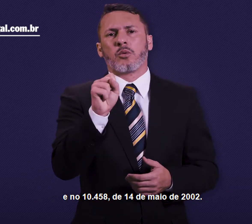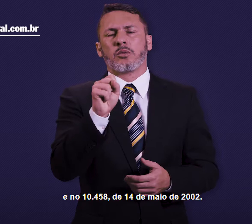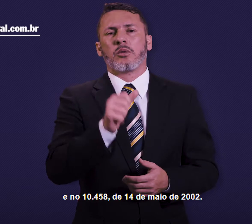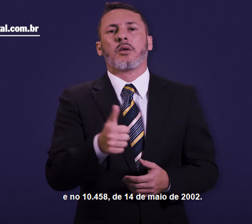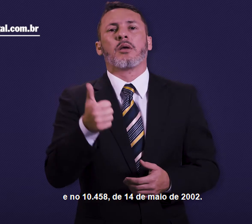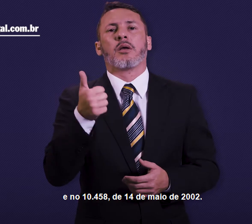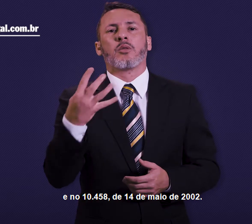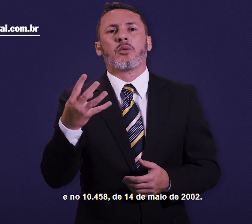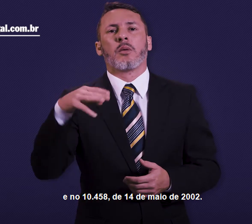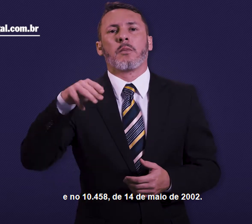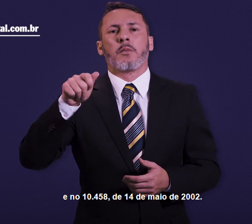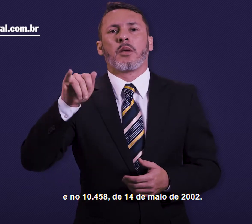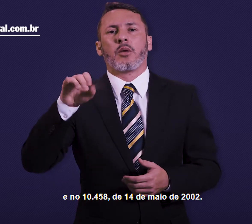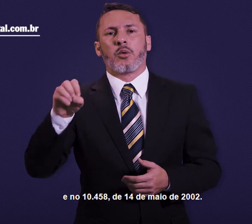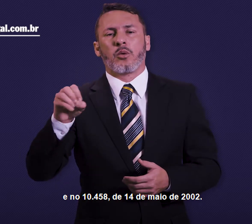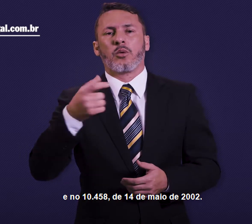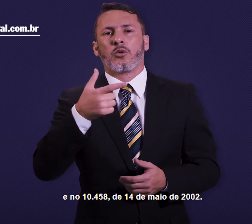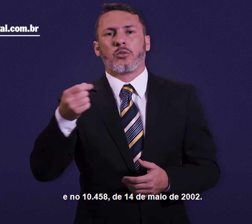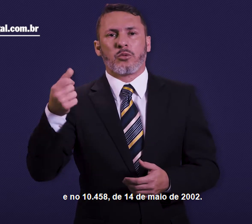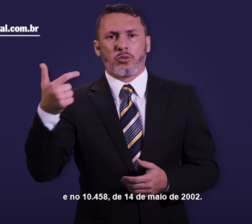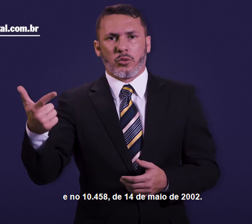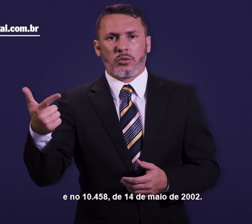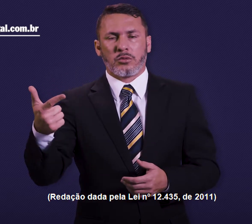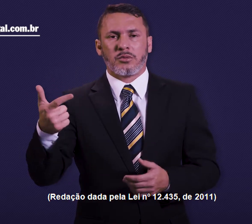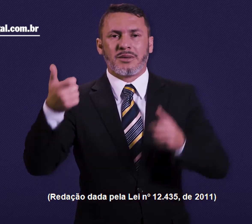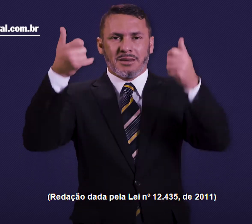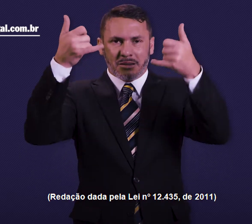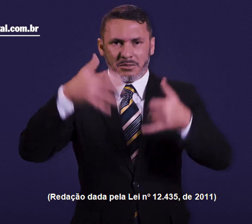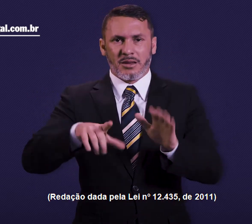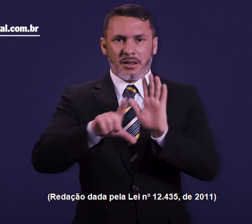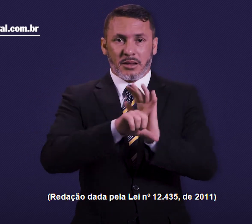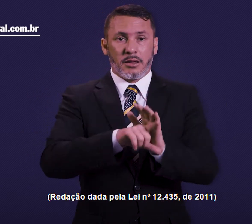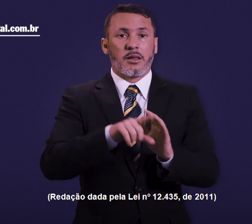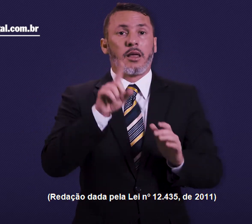10.458, de 14 de maio de 2002, redação dada pela Lei nº